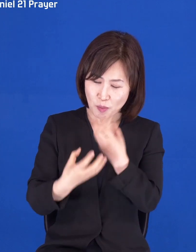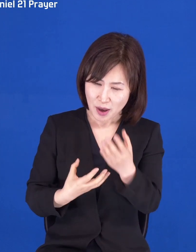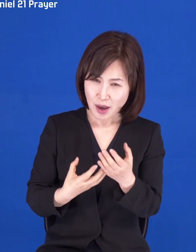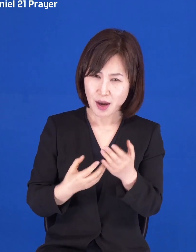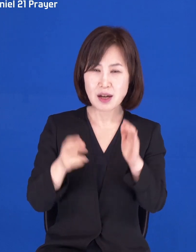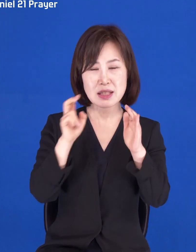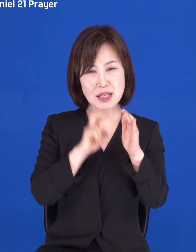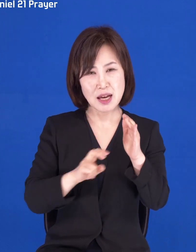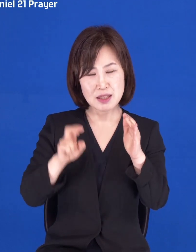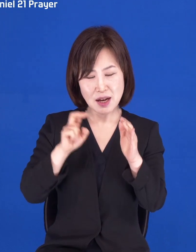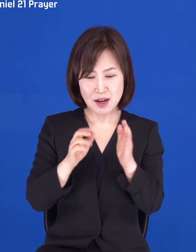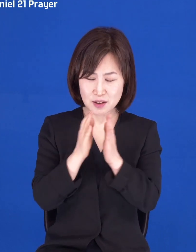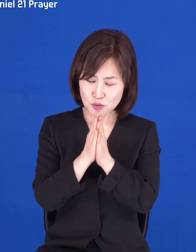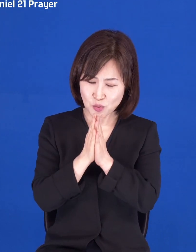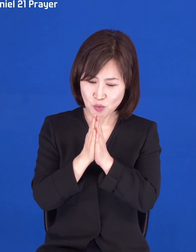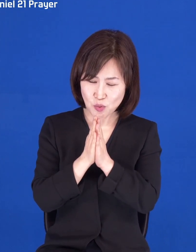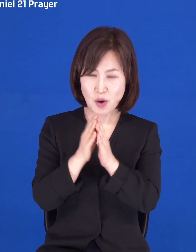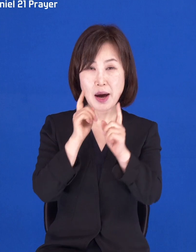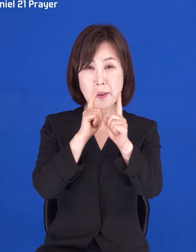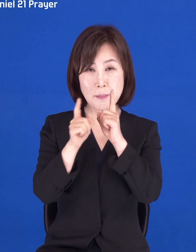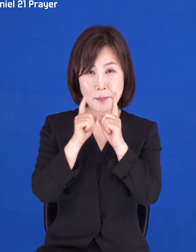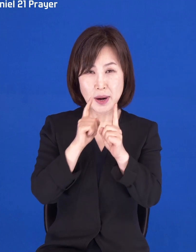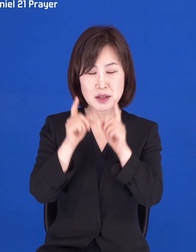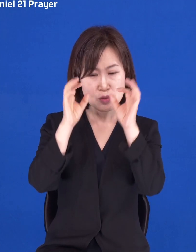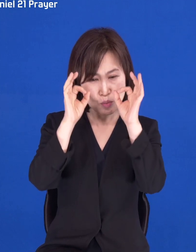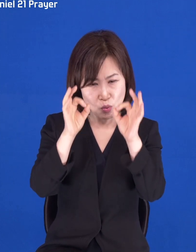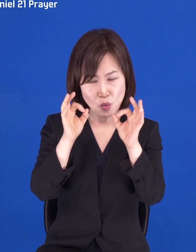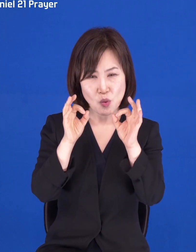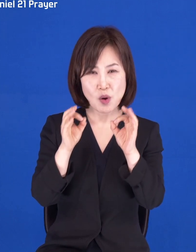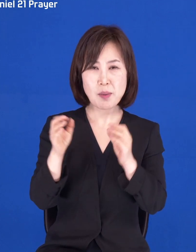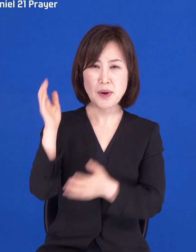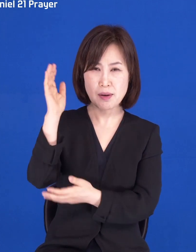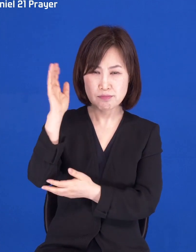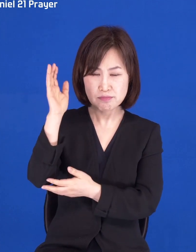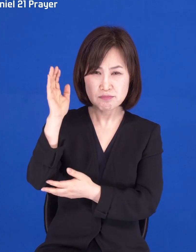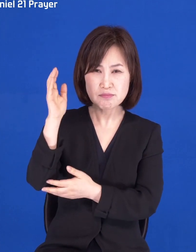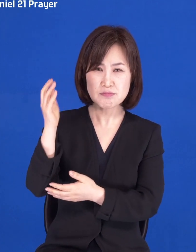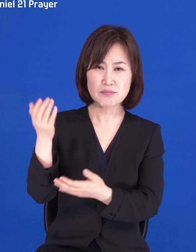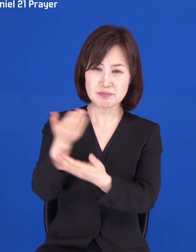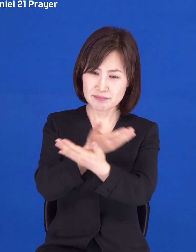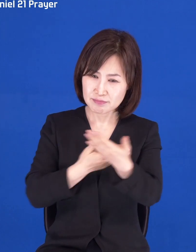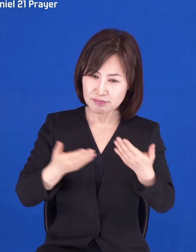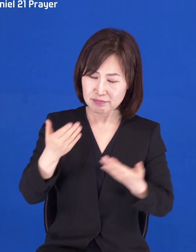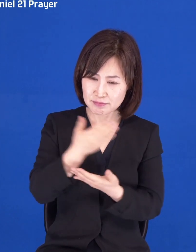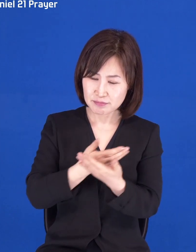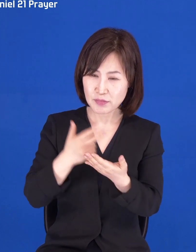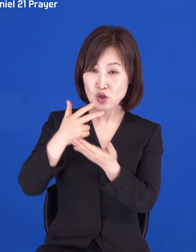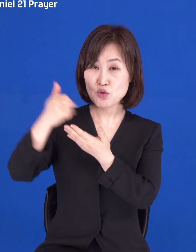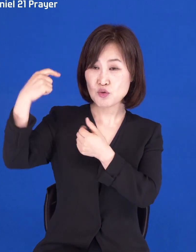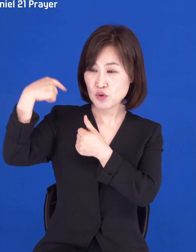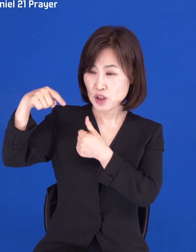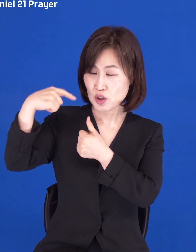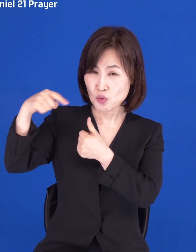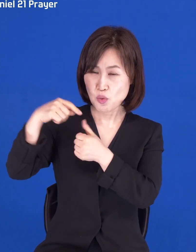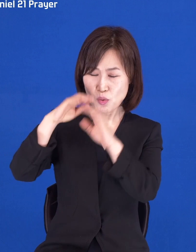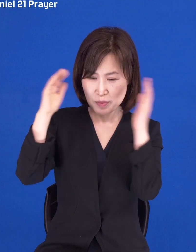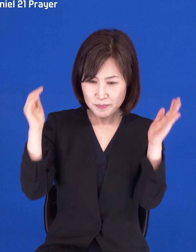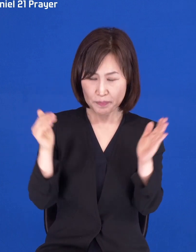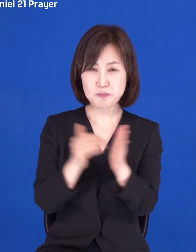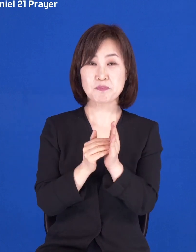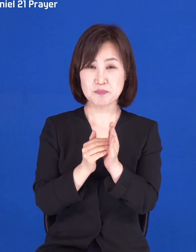하고 말씀 보고 말씀 나누고 기도하고 주기도문으로 예배를